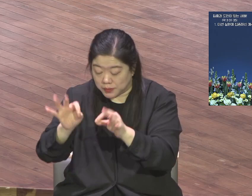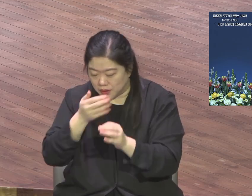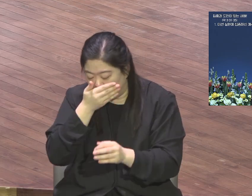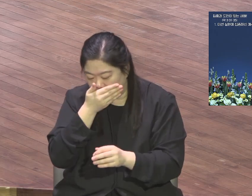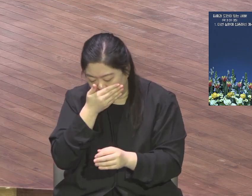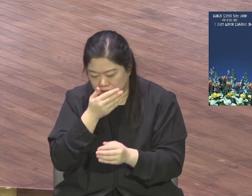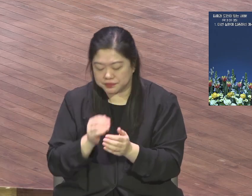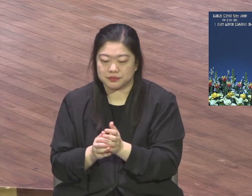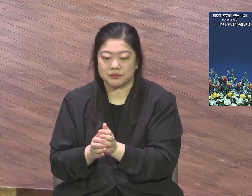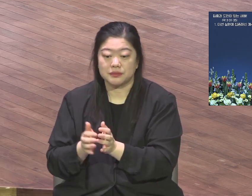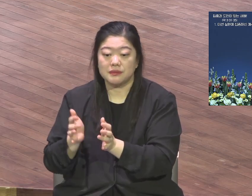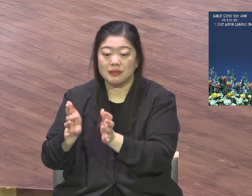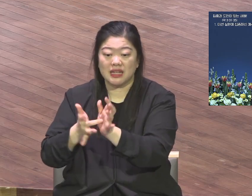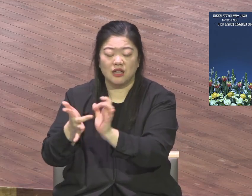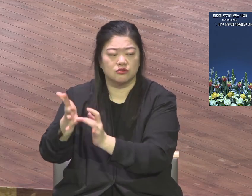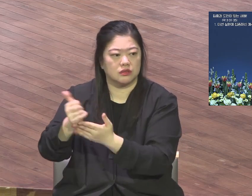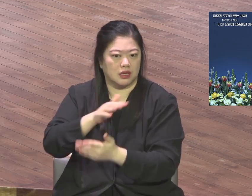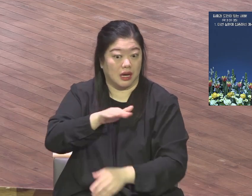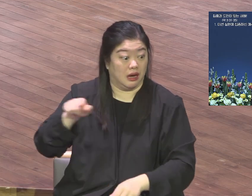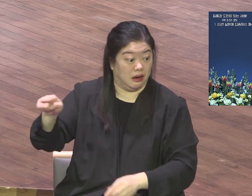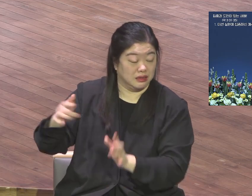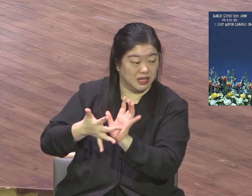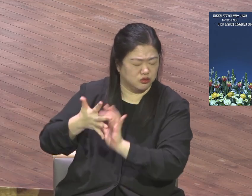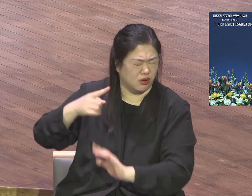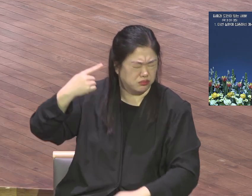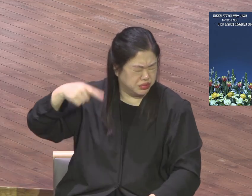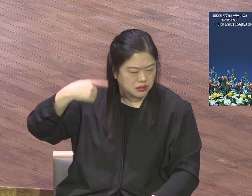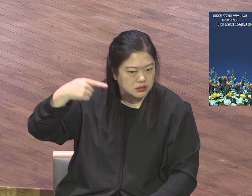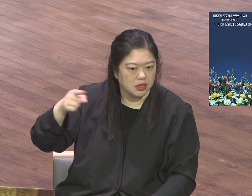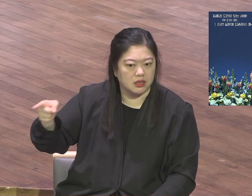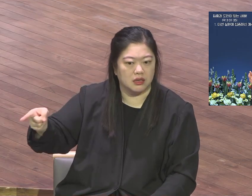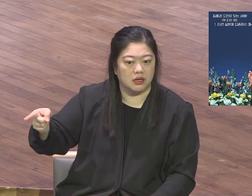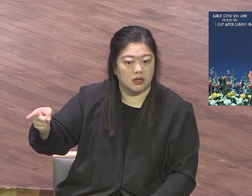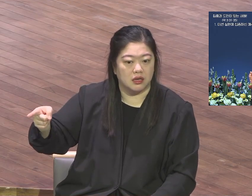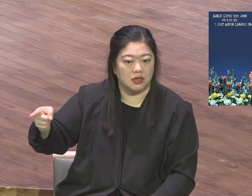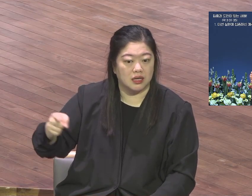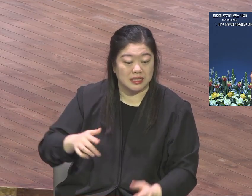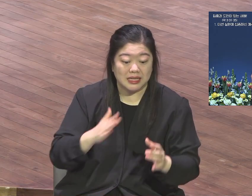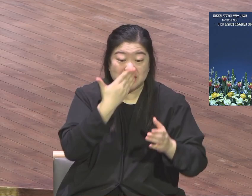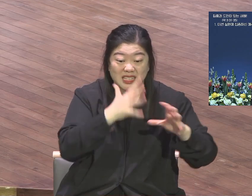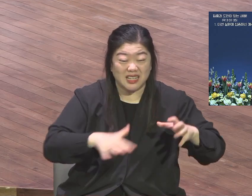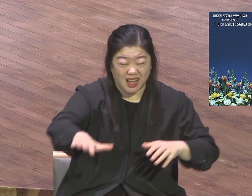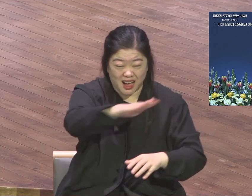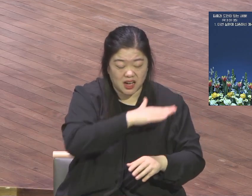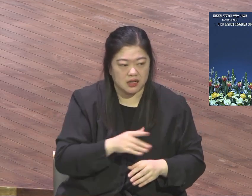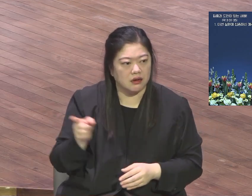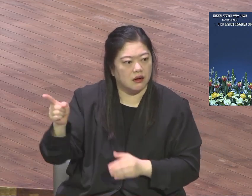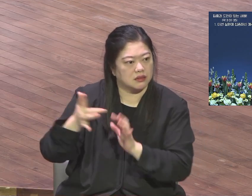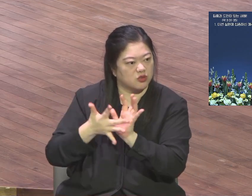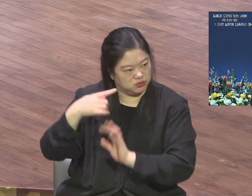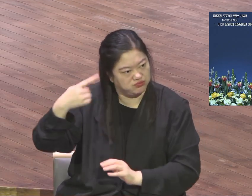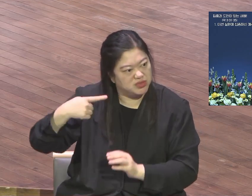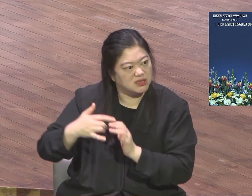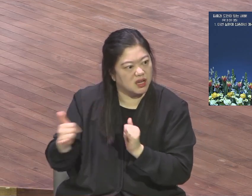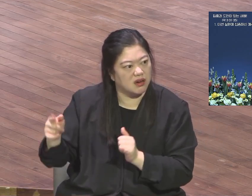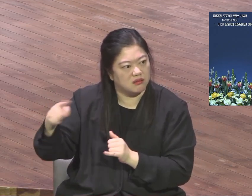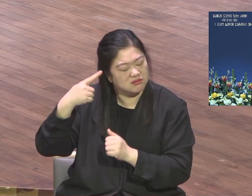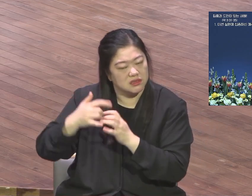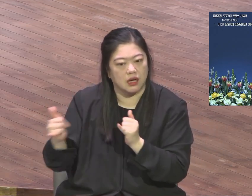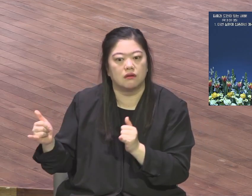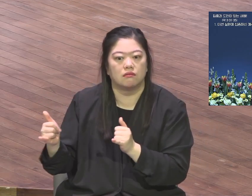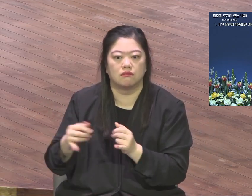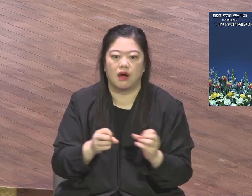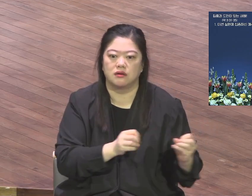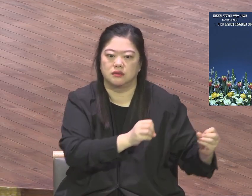예수님이 미쳤다는 소문이 이스라엘을 쫙 다 퍼져 있었어요. 본문 22절 이하에 보면